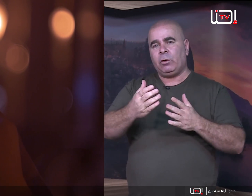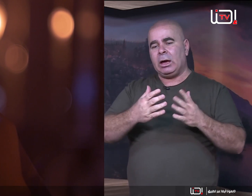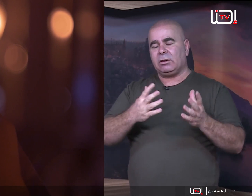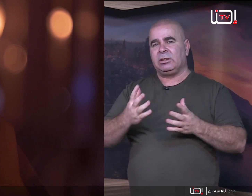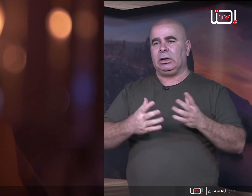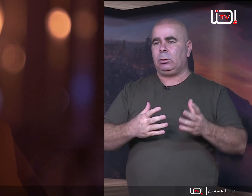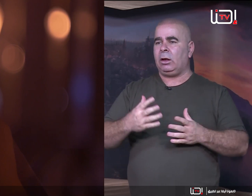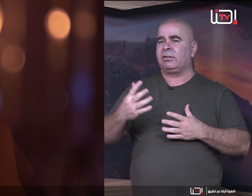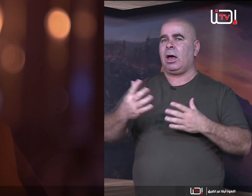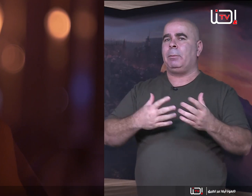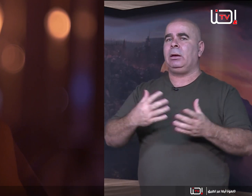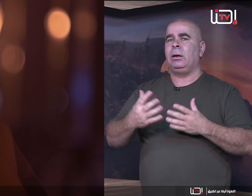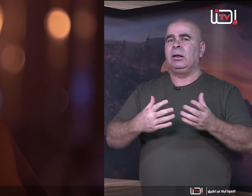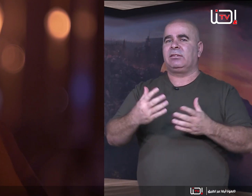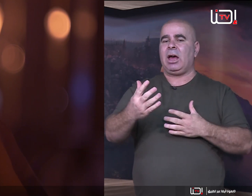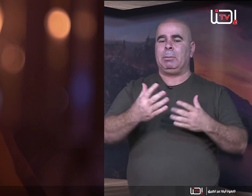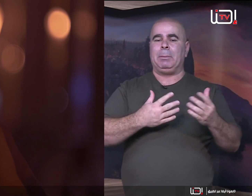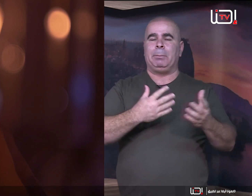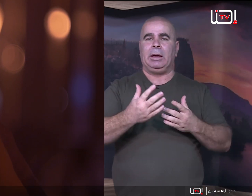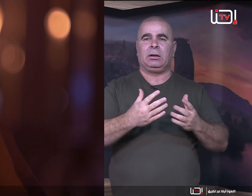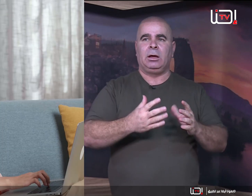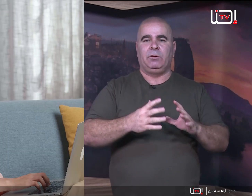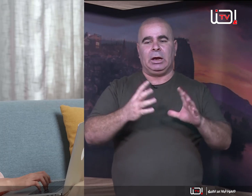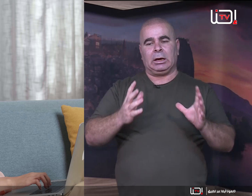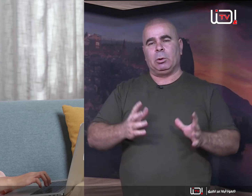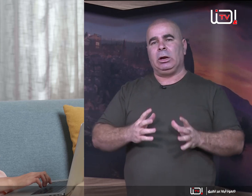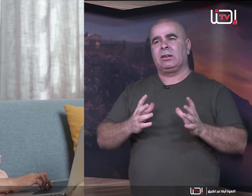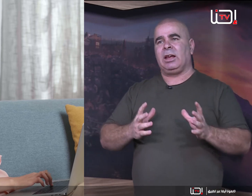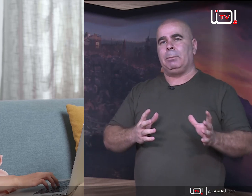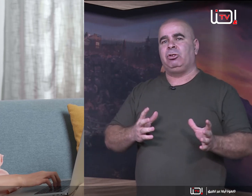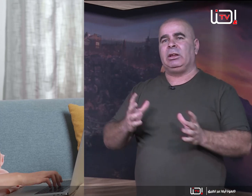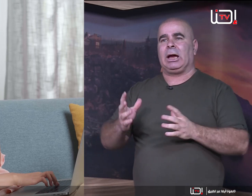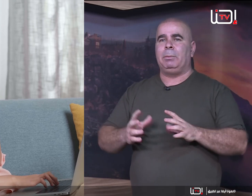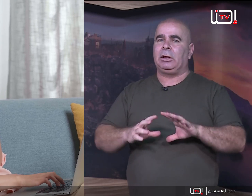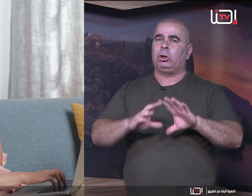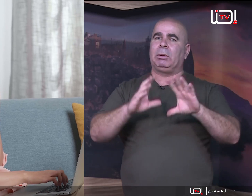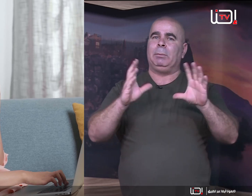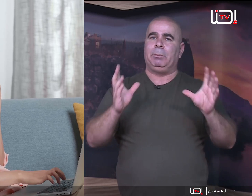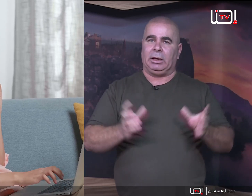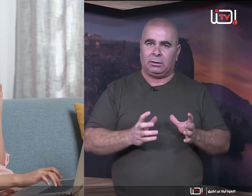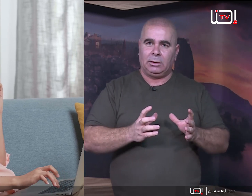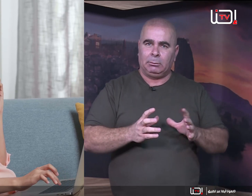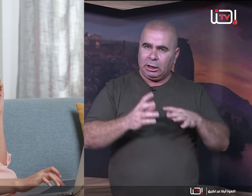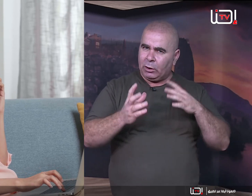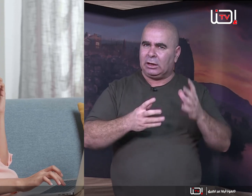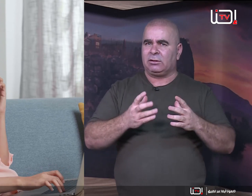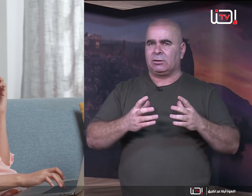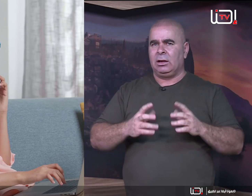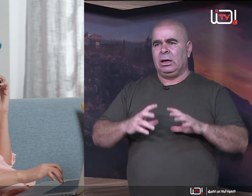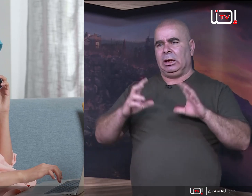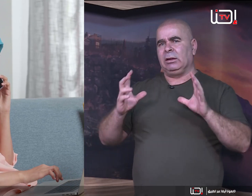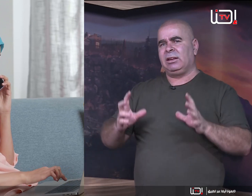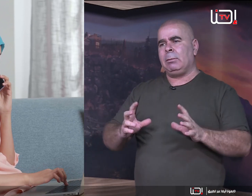بتعرفوا هي قصه انه هذا صاحبي صاحب ابن بيت في لك بيكون لك صاحب بيجي عندك على البيت هذا يعتبر ابن بيت بتعرفوا هي